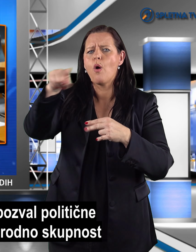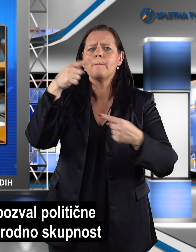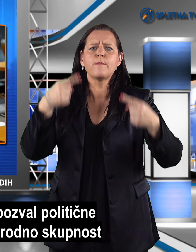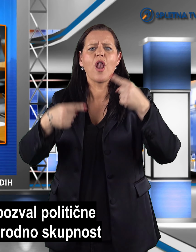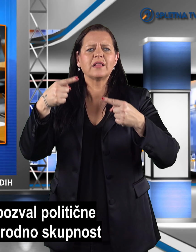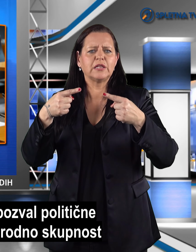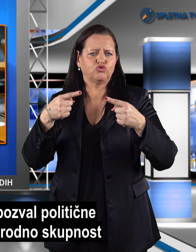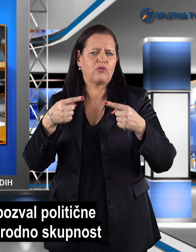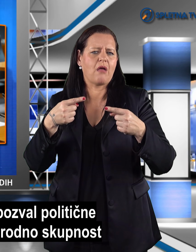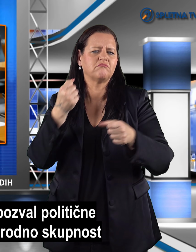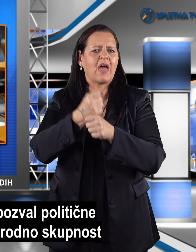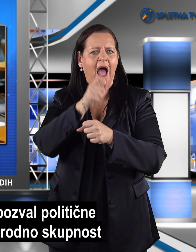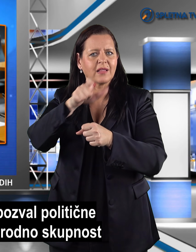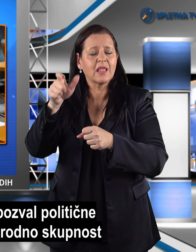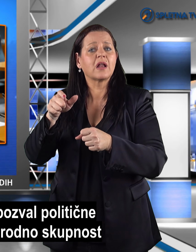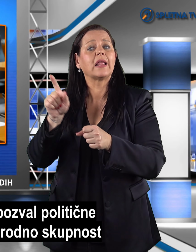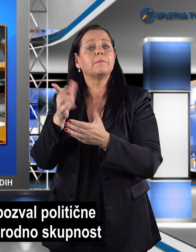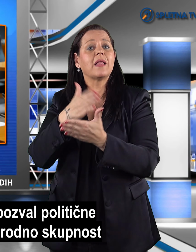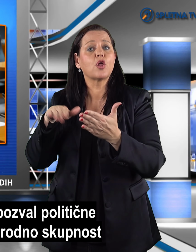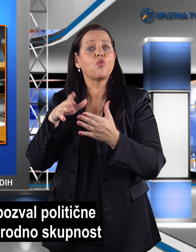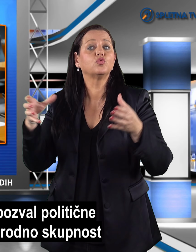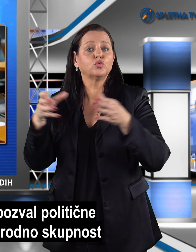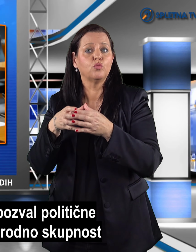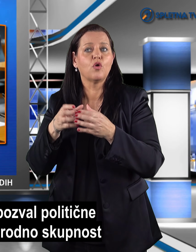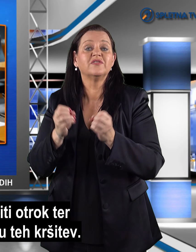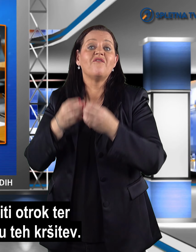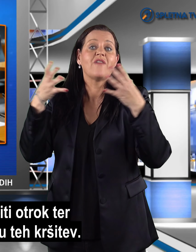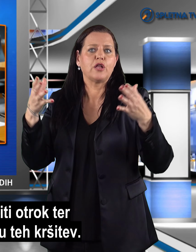mednarodno skupnost k večji zaščiti otrok ter preprečevanju teh kršitev.